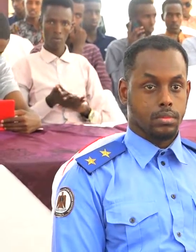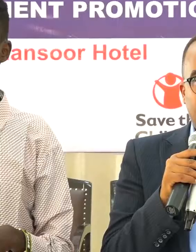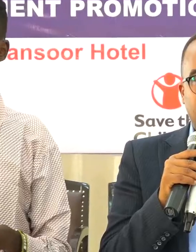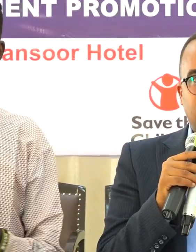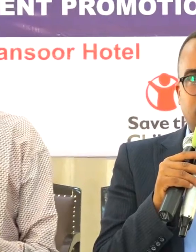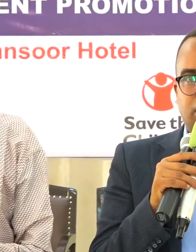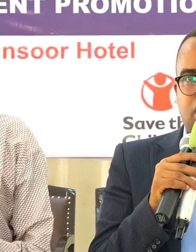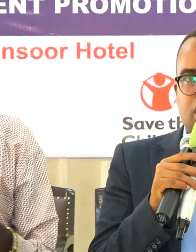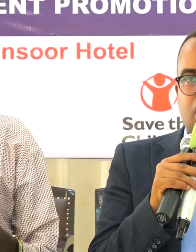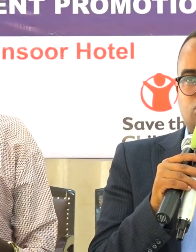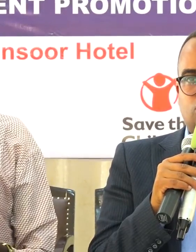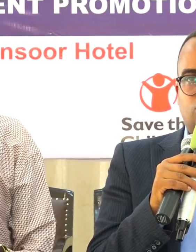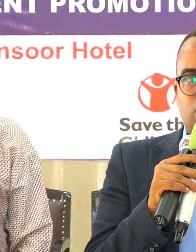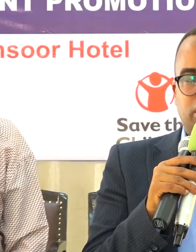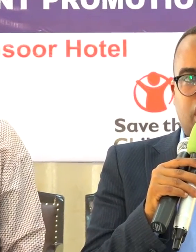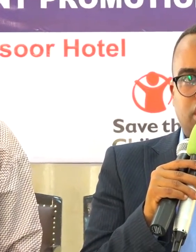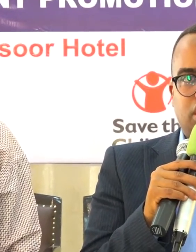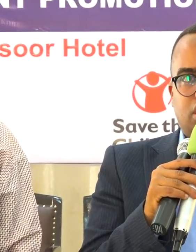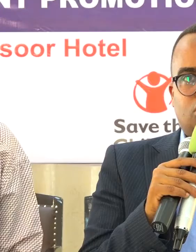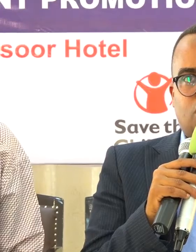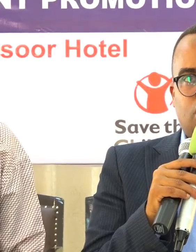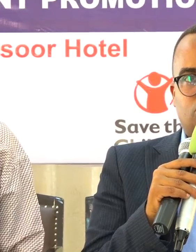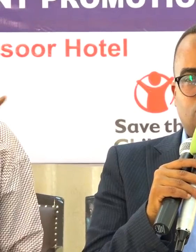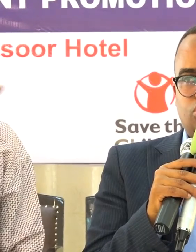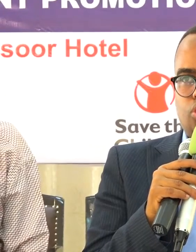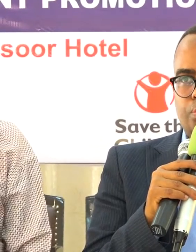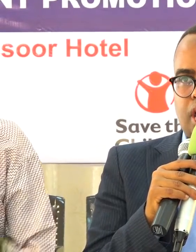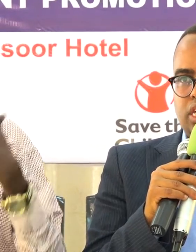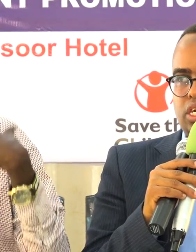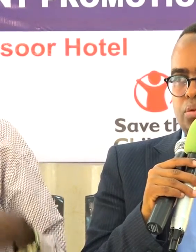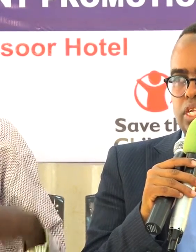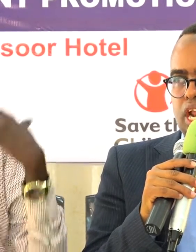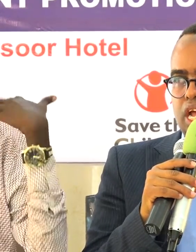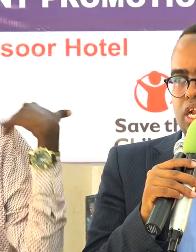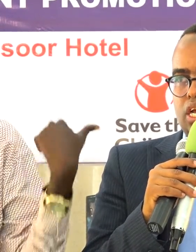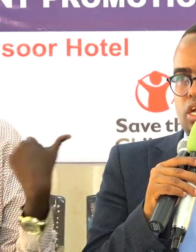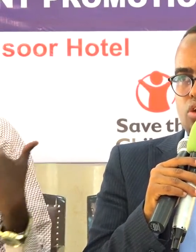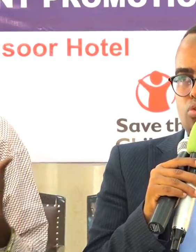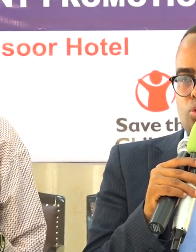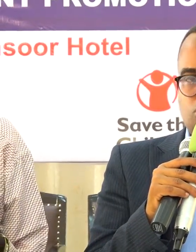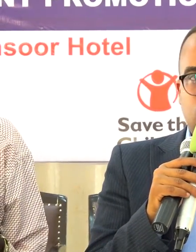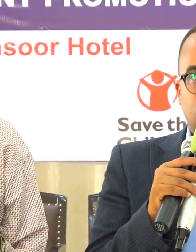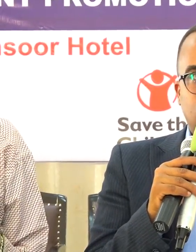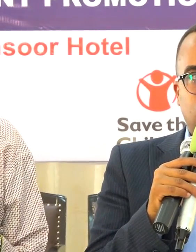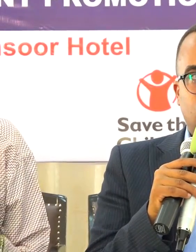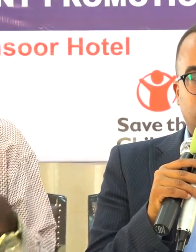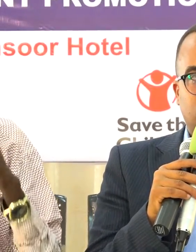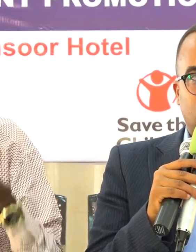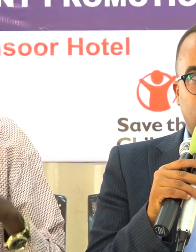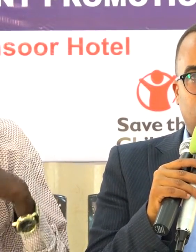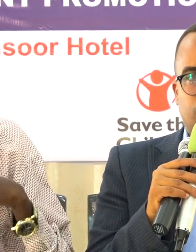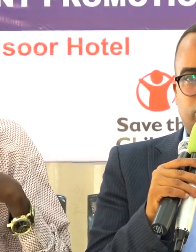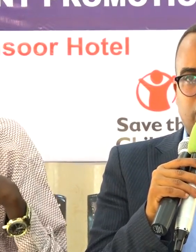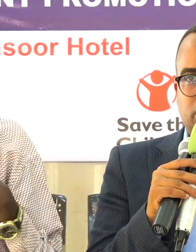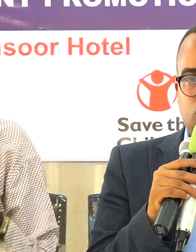waxaan leeyahay intiina laxaadku u dhan yahay waxaynu nooga baahan yihiin dhibirsanaan inaanu dhowrno inaanu isku